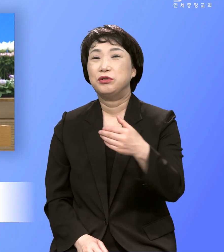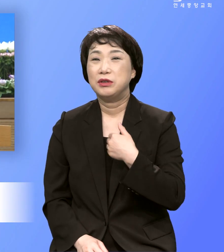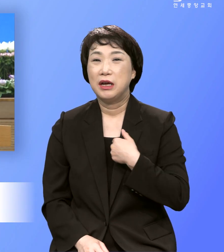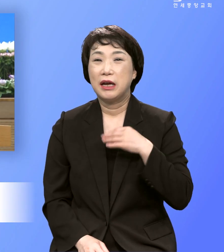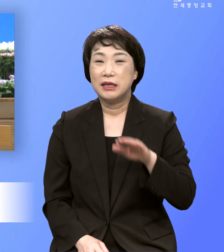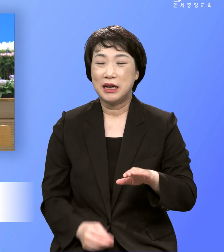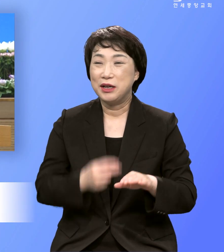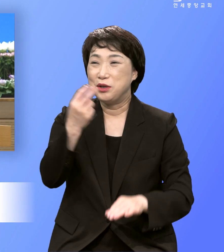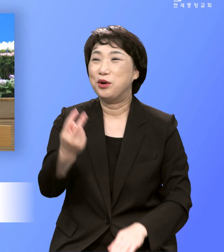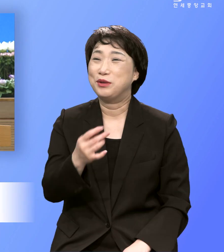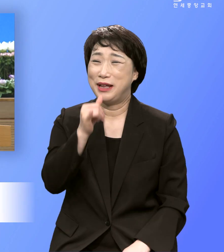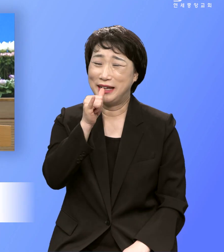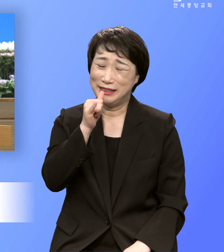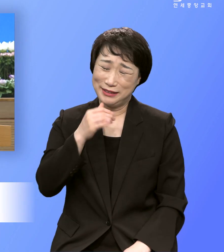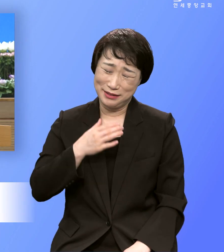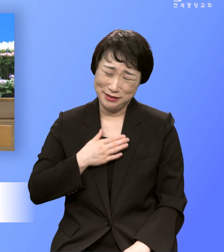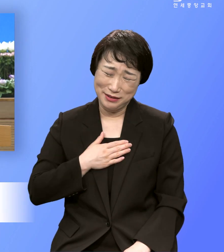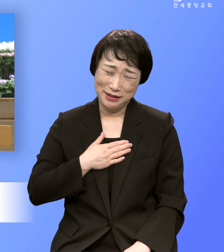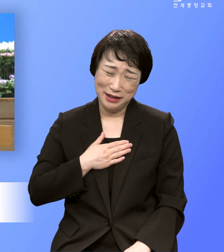우리에게는 영생이 있잖아.